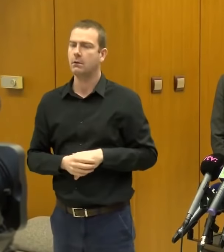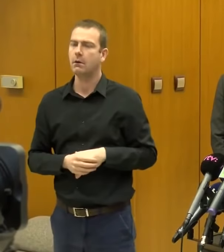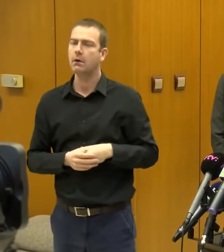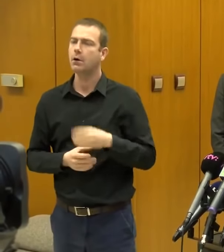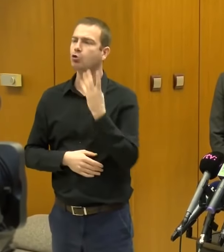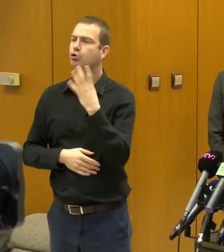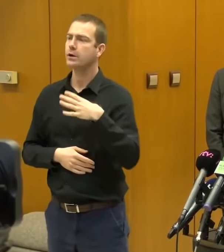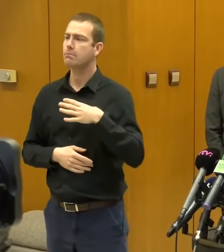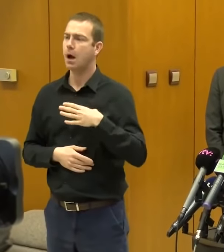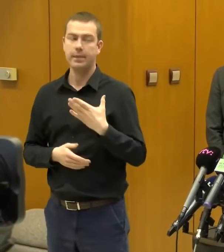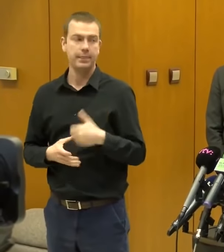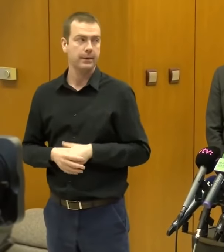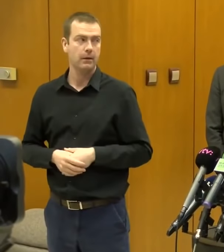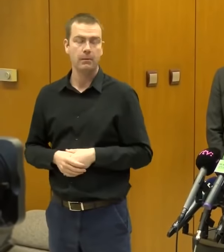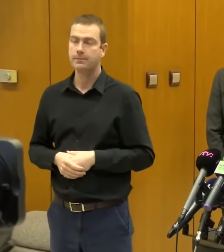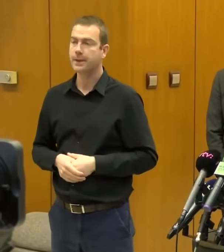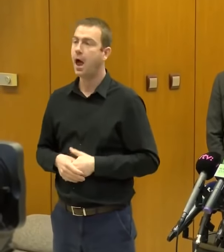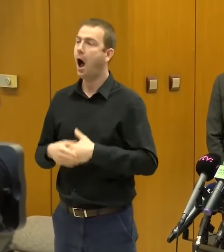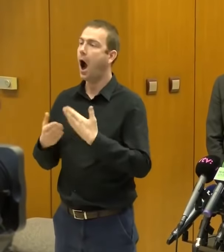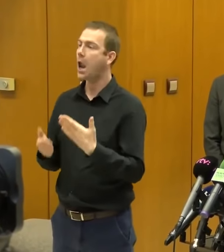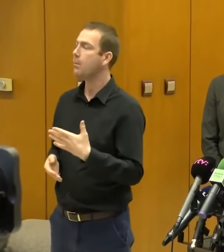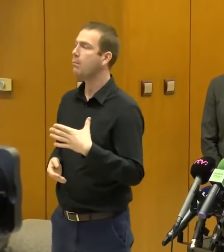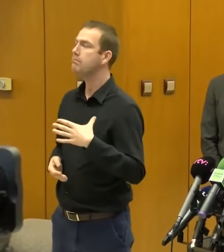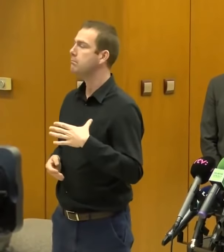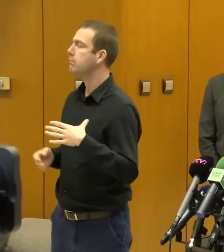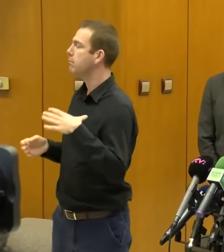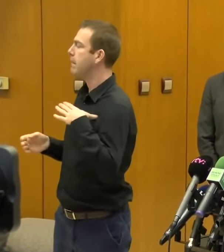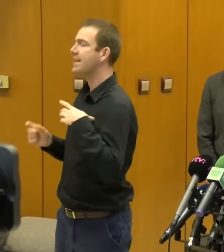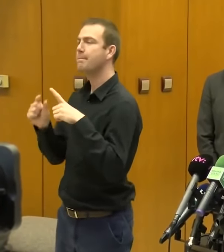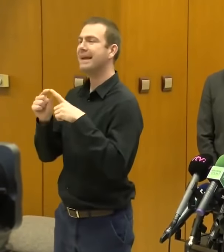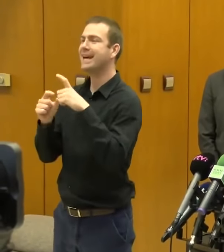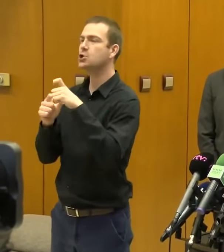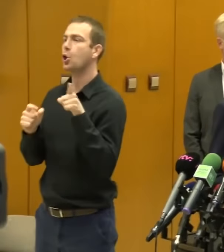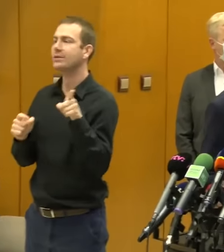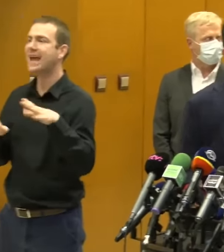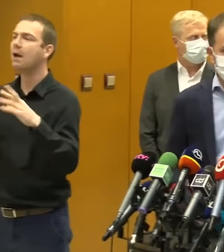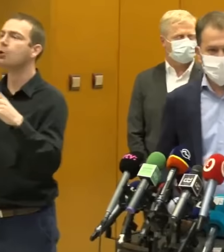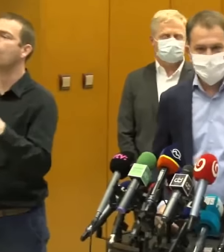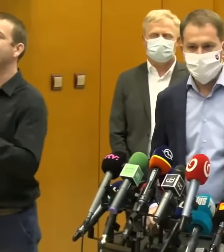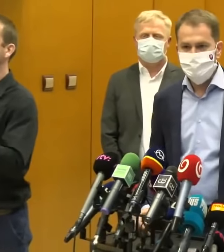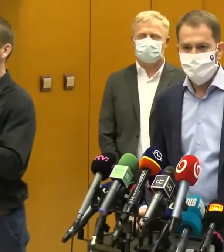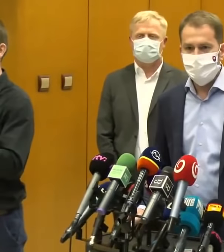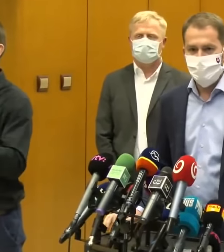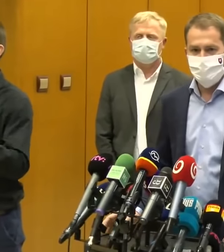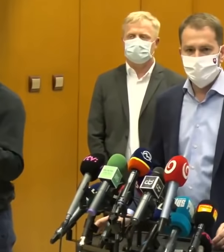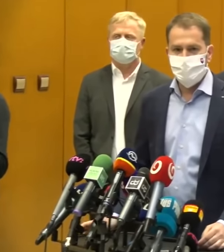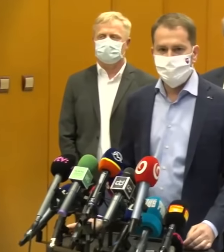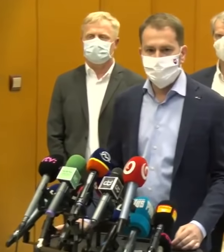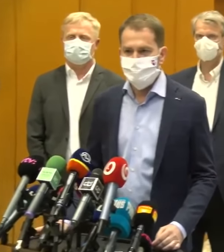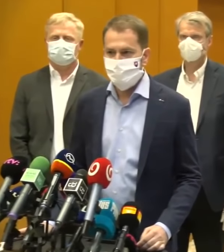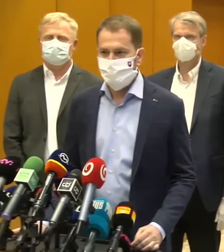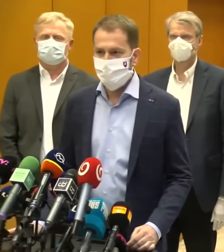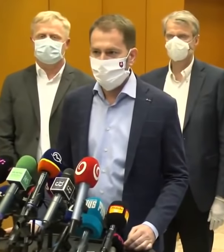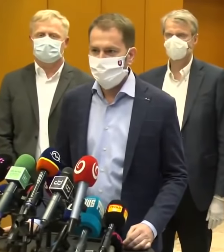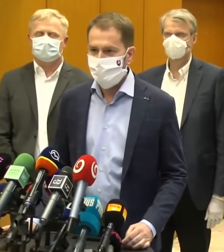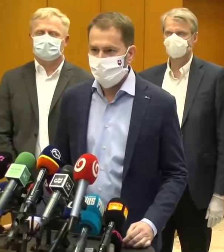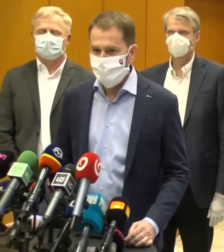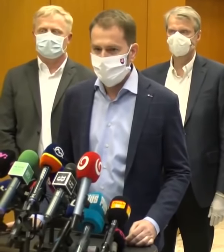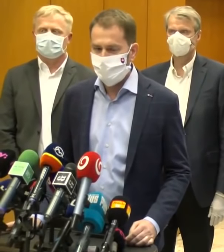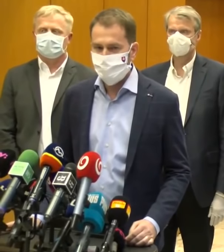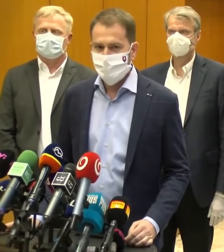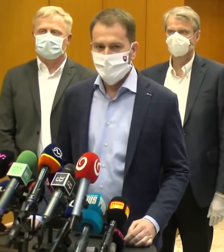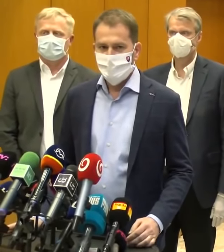svojich odboroch, či to je Peter Škodný, alebo Robert Mistrík, Peter Vysolajský, alebo pán profesor